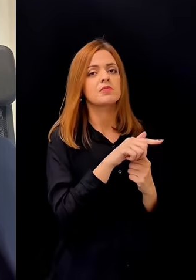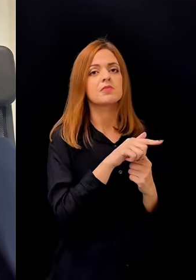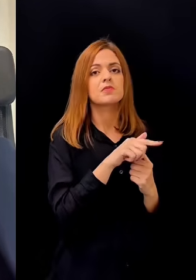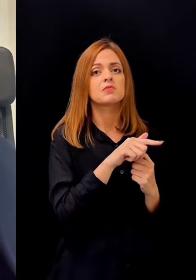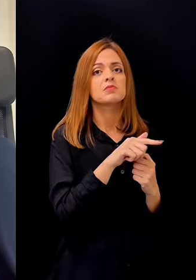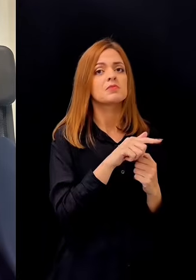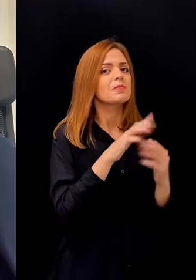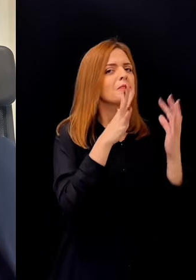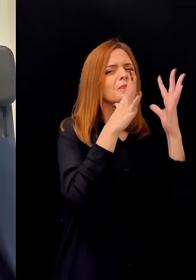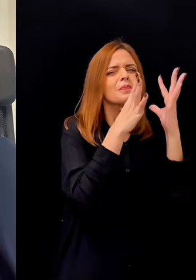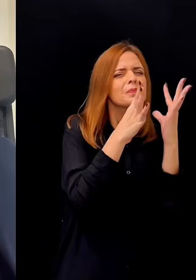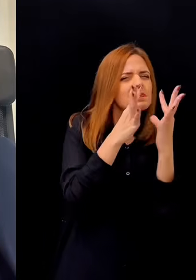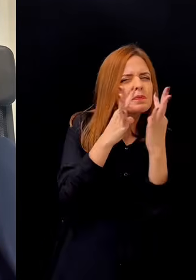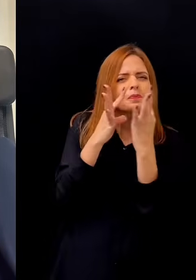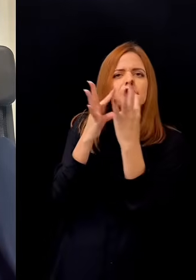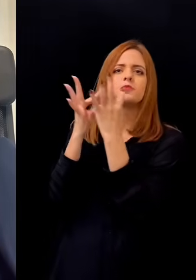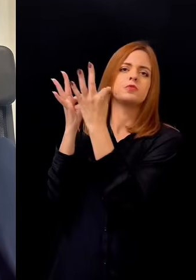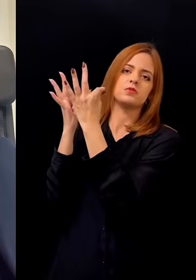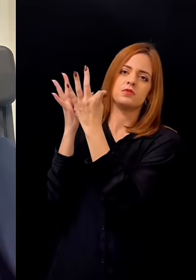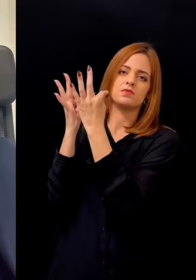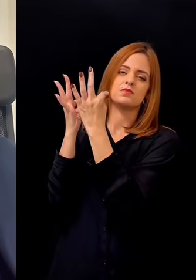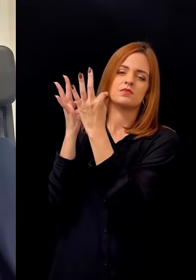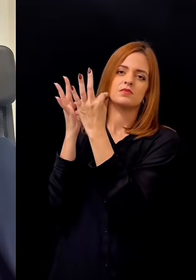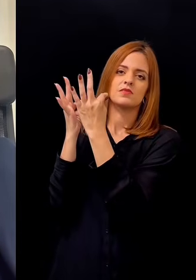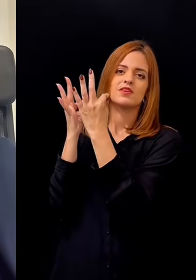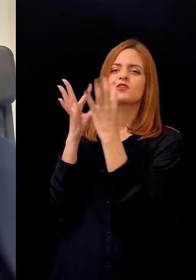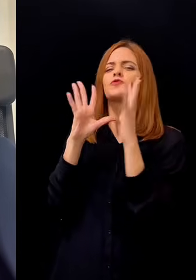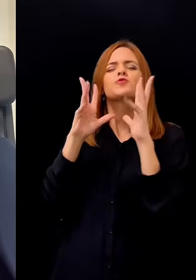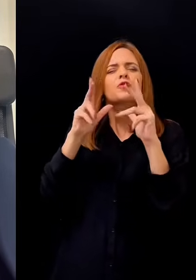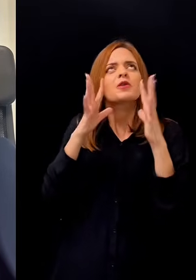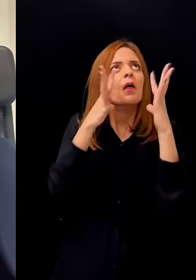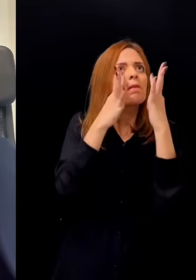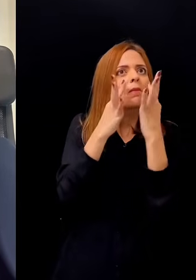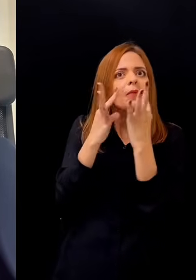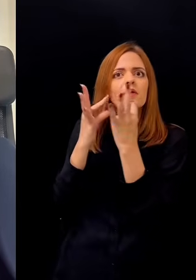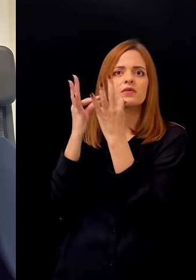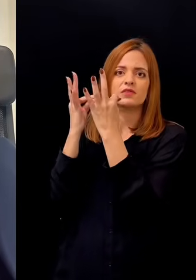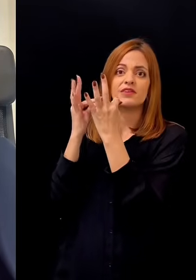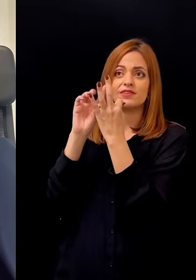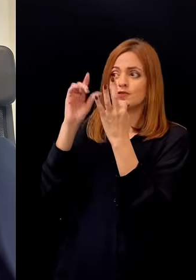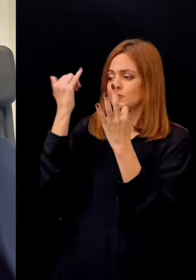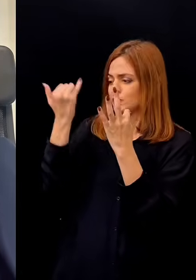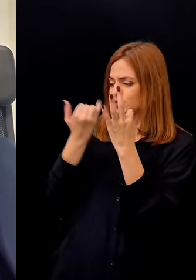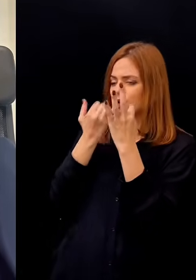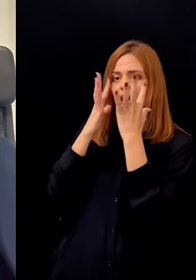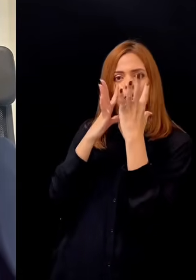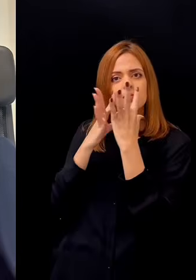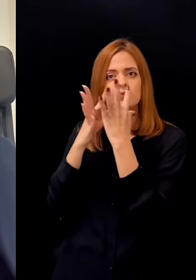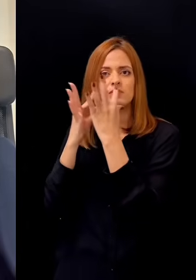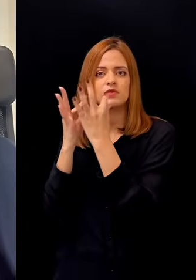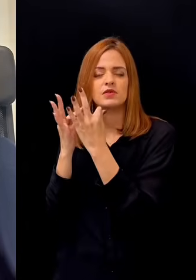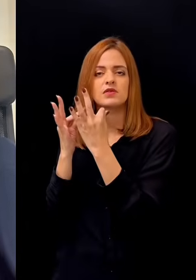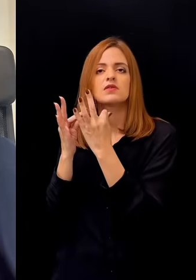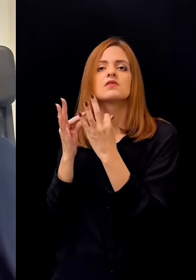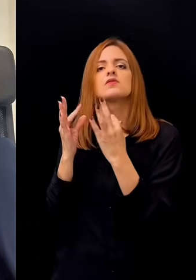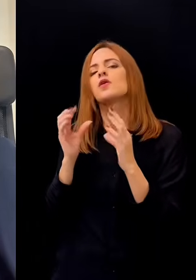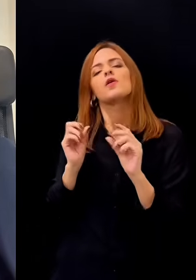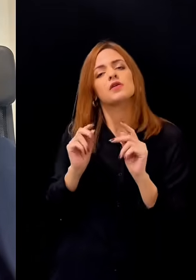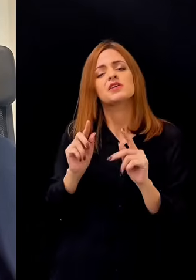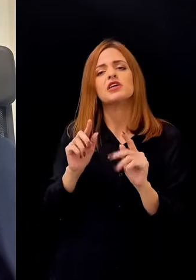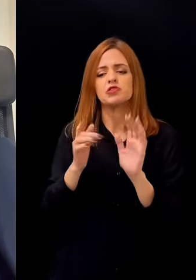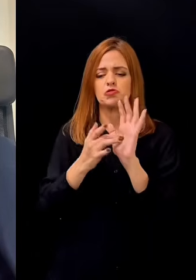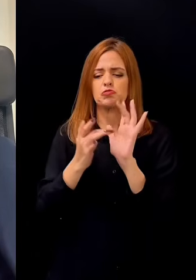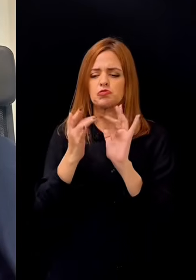prestássemos muita atenção, toda a atenção nessas palavras. É claro que todas as palavras